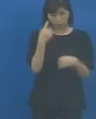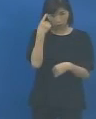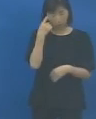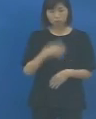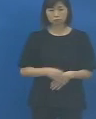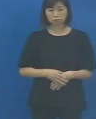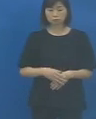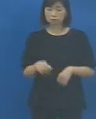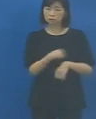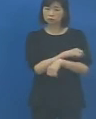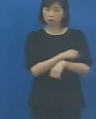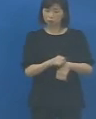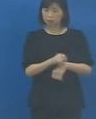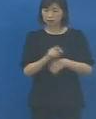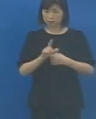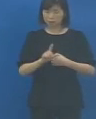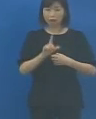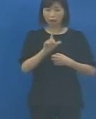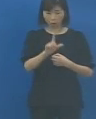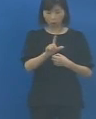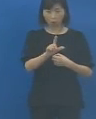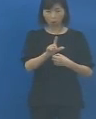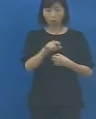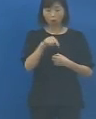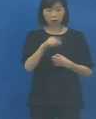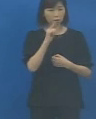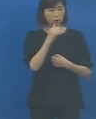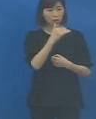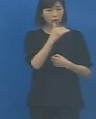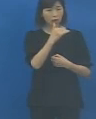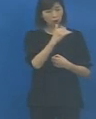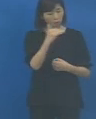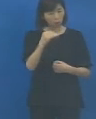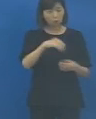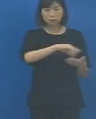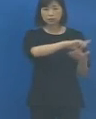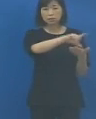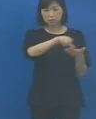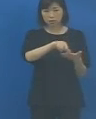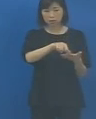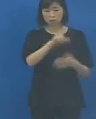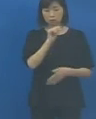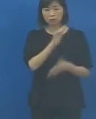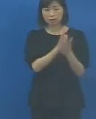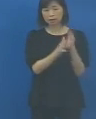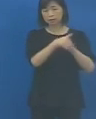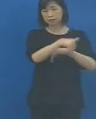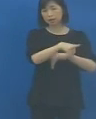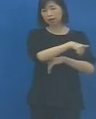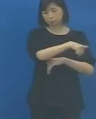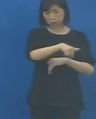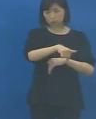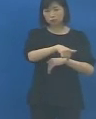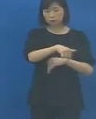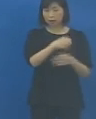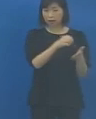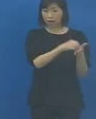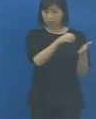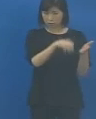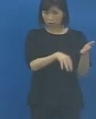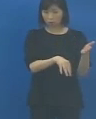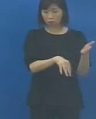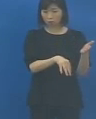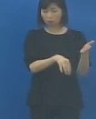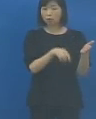報、これが米子地域といいますか、鳥取県西部で解除されること、これ